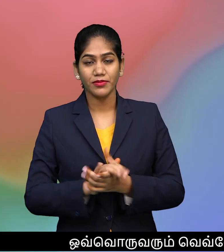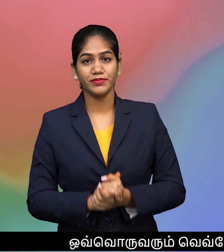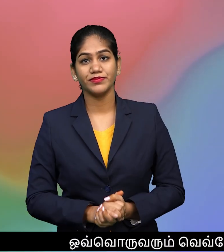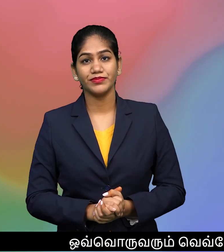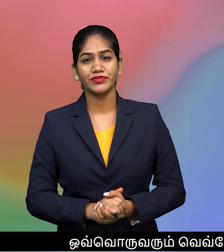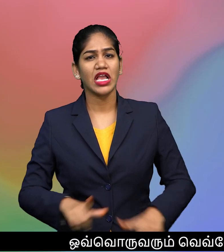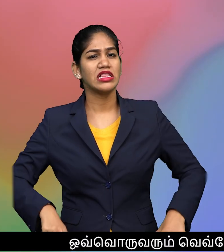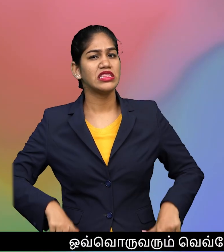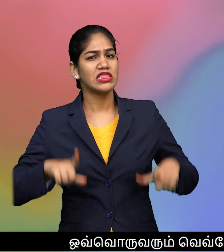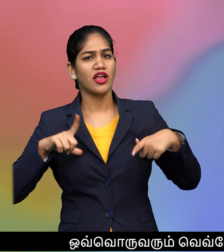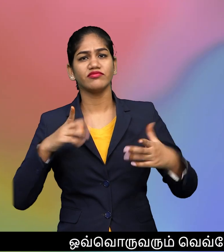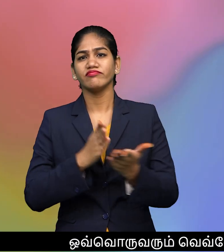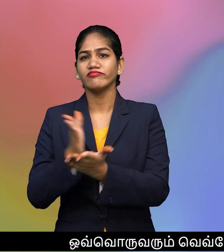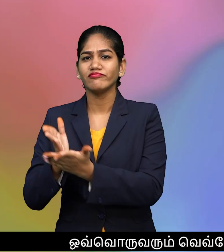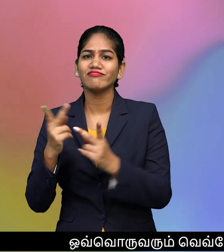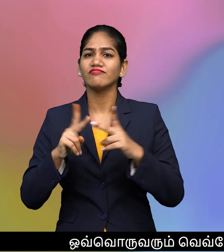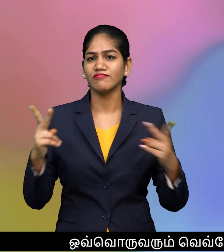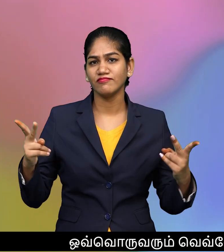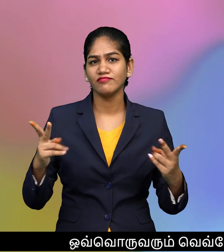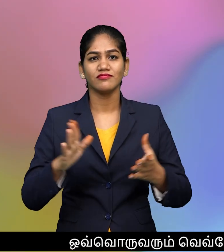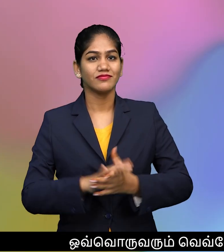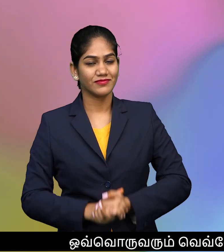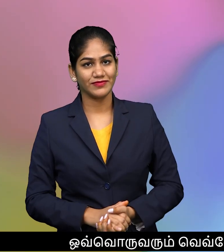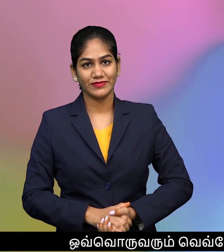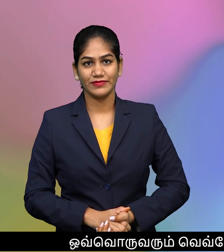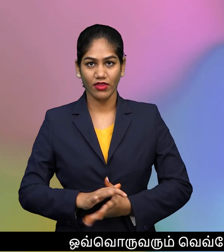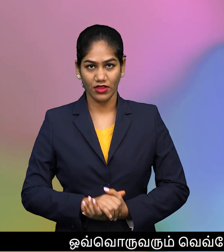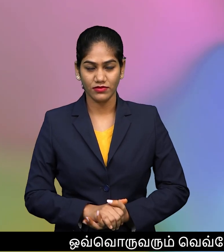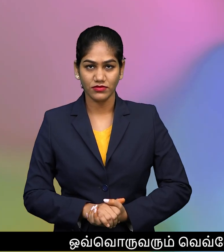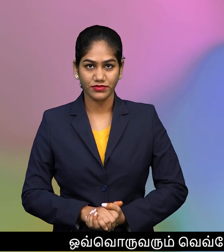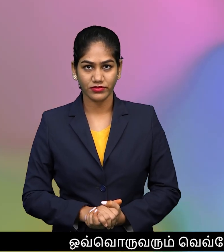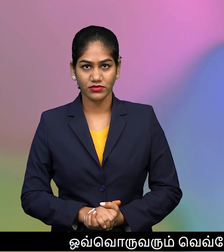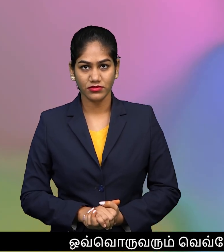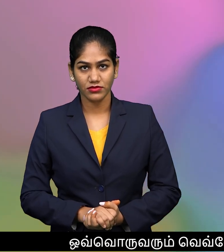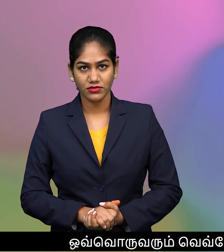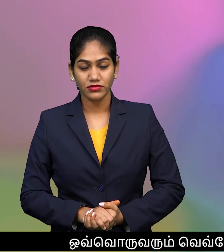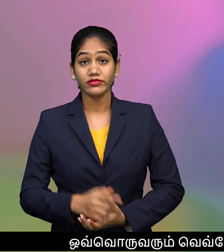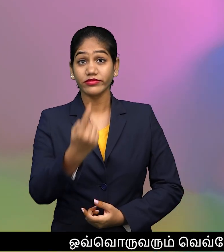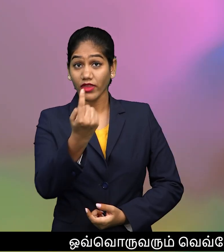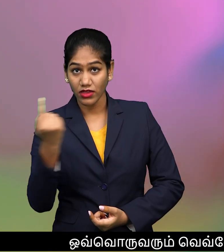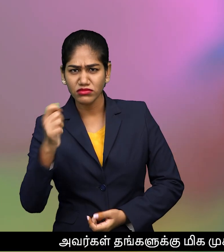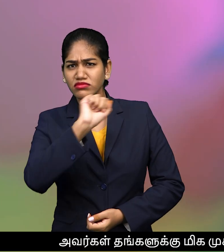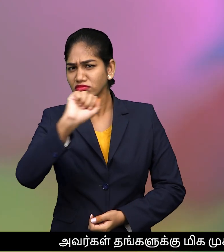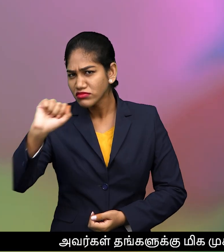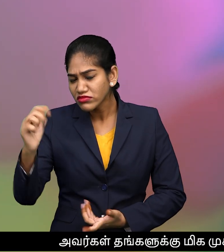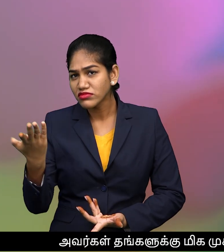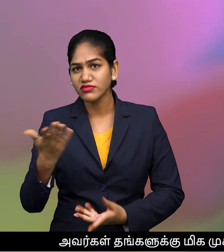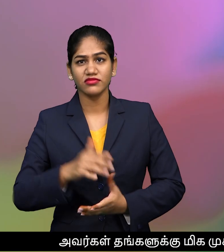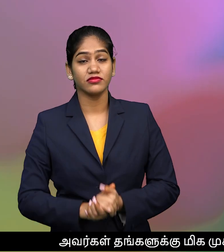ஒவ்வொருவரும் வெவ்வேறு விஷயங்களை தேடுகிறார்கள். அவர்கள் தங்களுக்கு